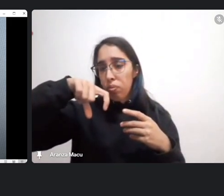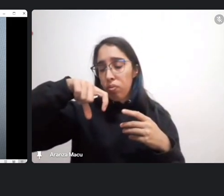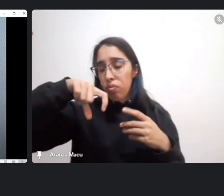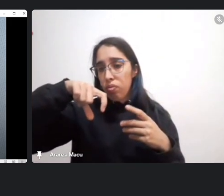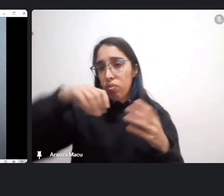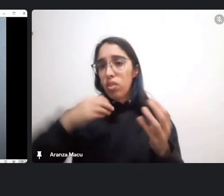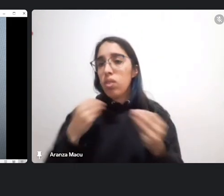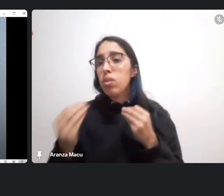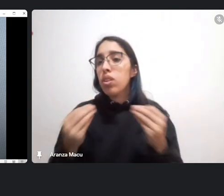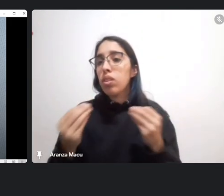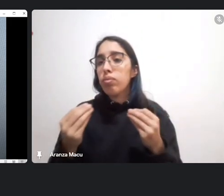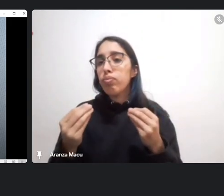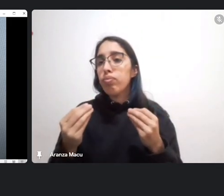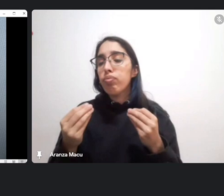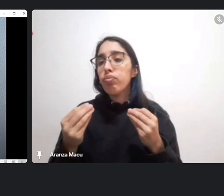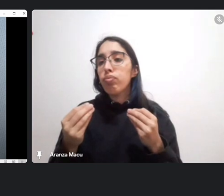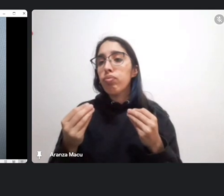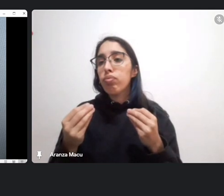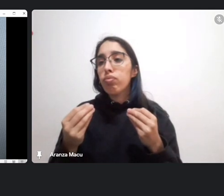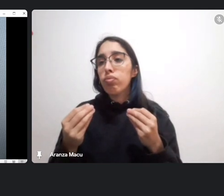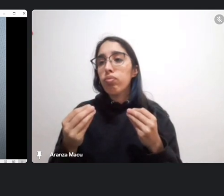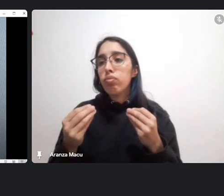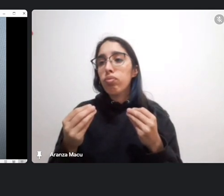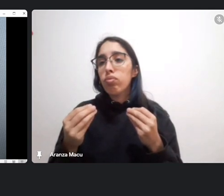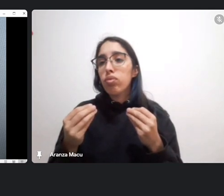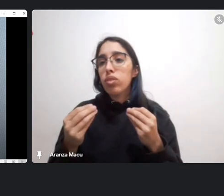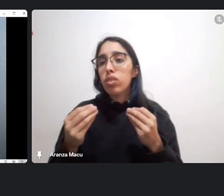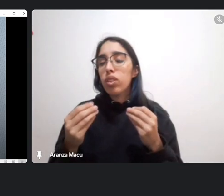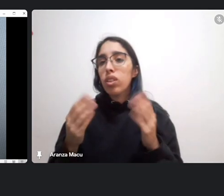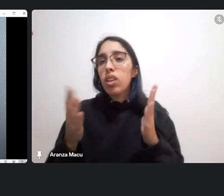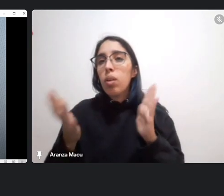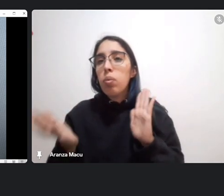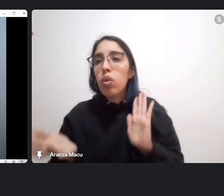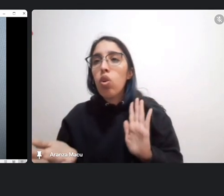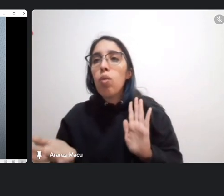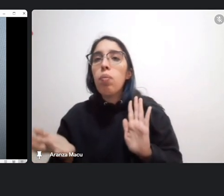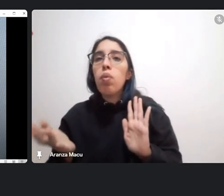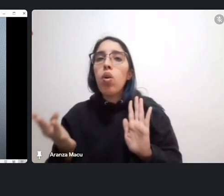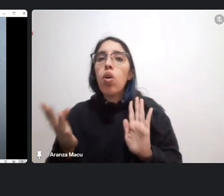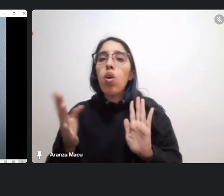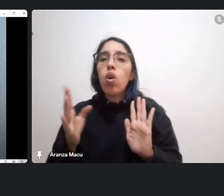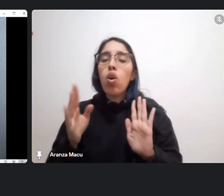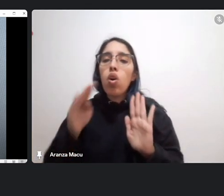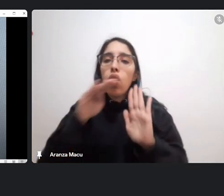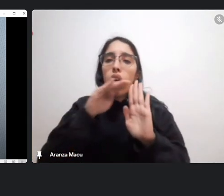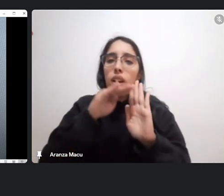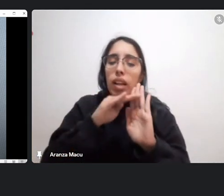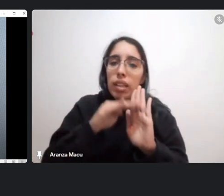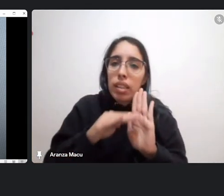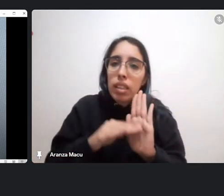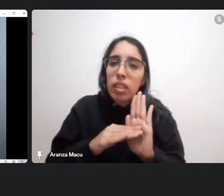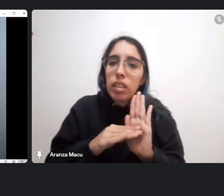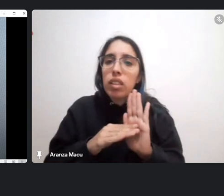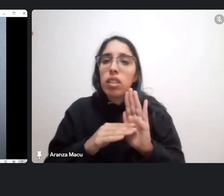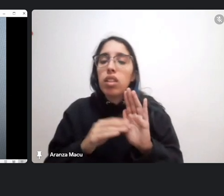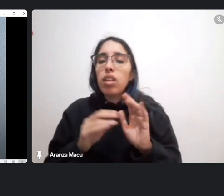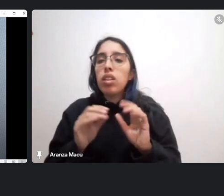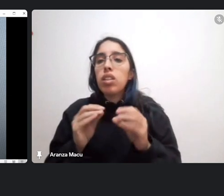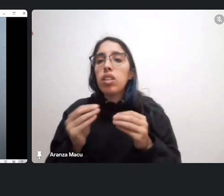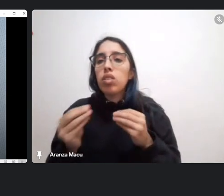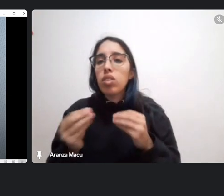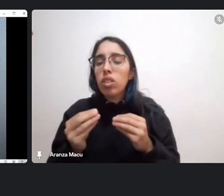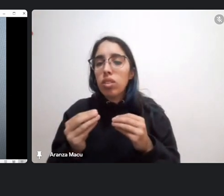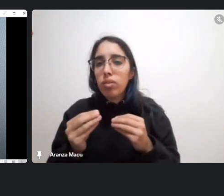señalar ciertos aspectos, definiciones, cuestiones de contenido que no se presentan como